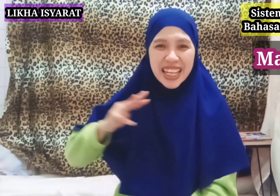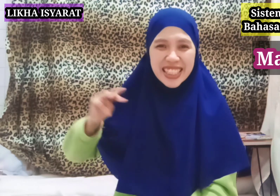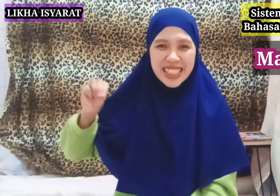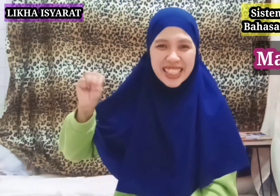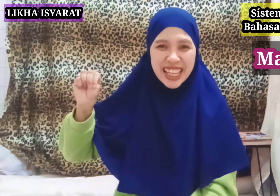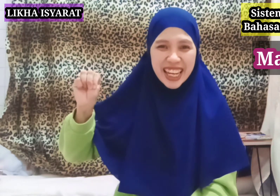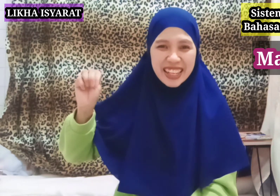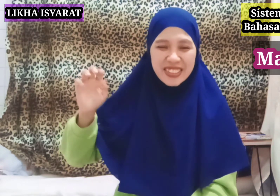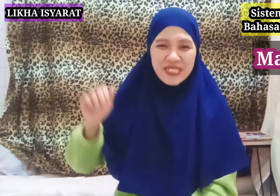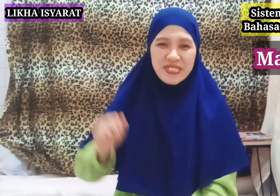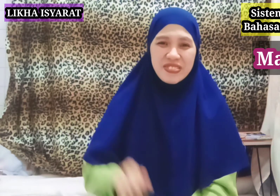Manja.